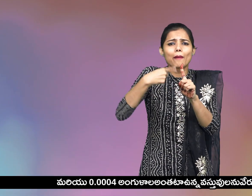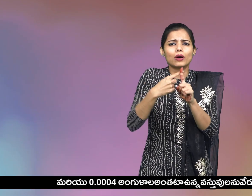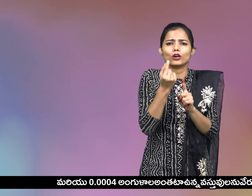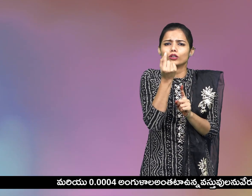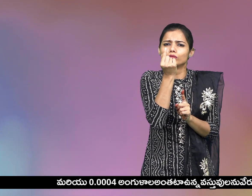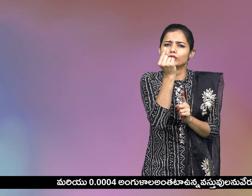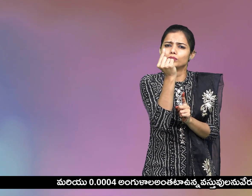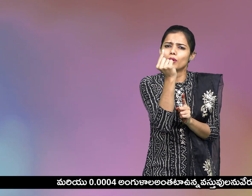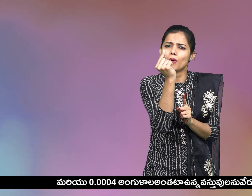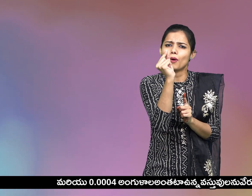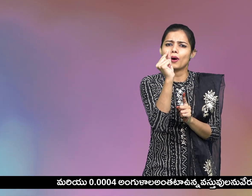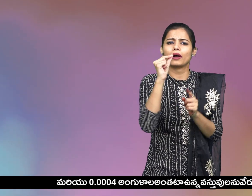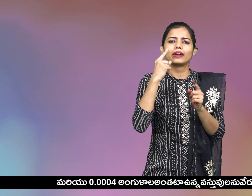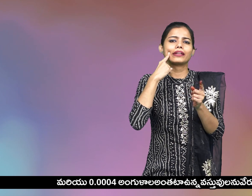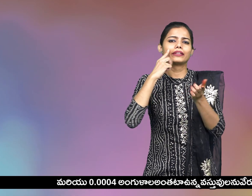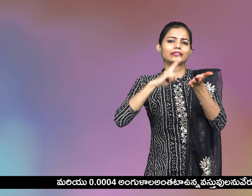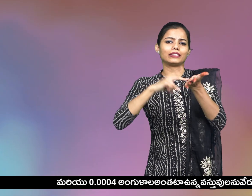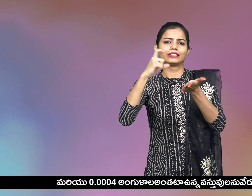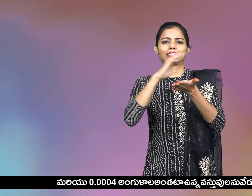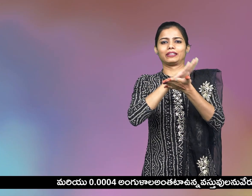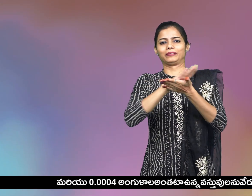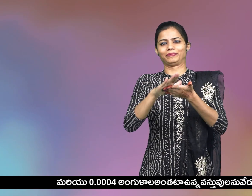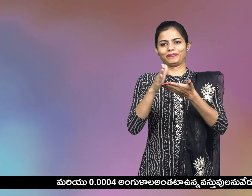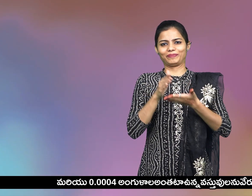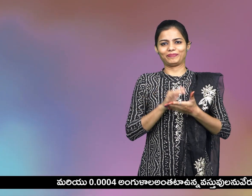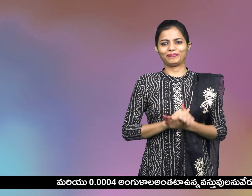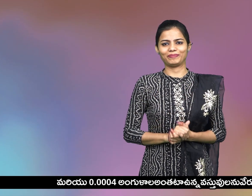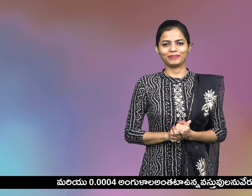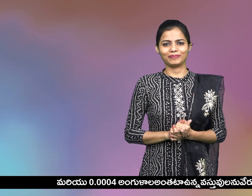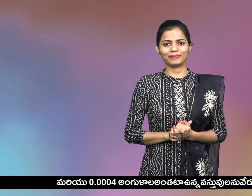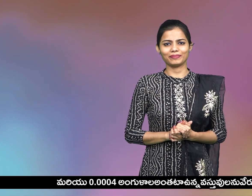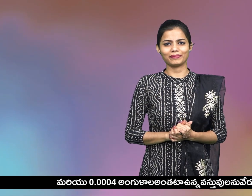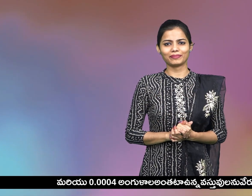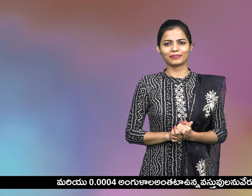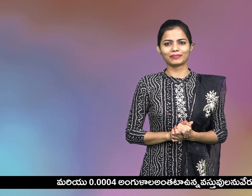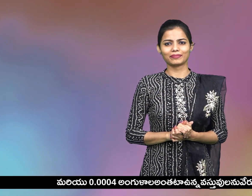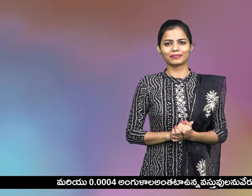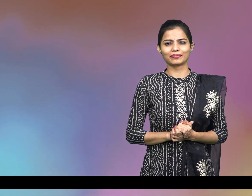0.0004 అంగుళాల అంతటా ఉన్న వస్తువులను వేరు చేయగలదు.